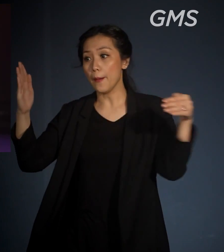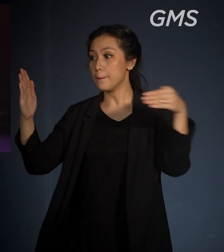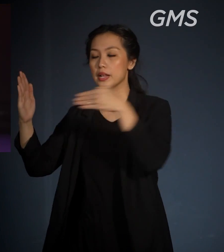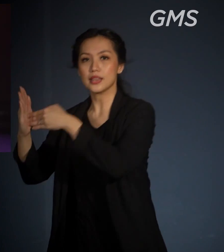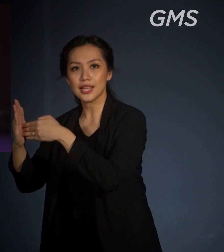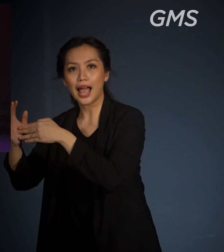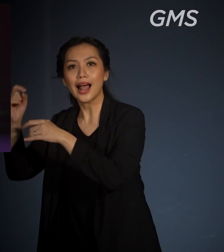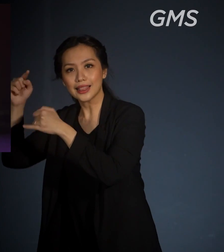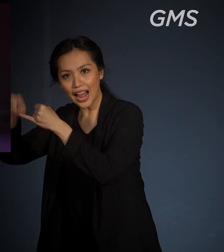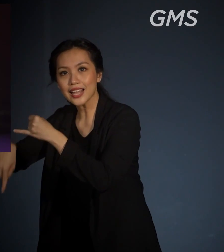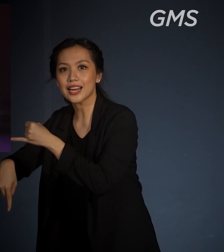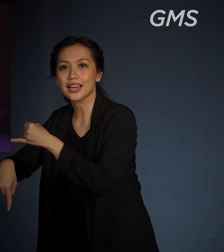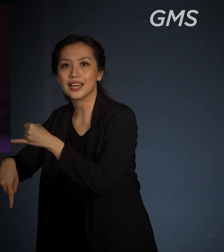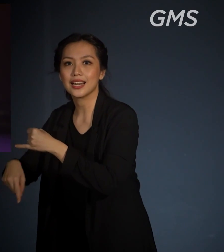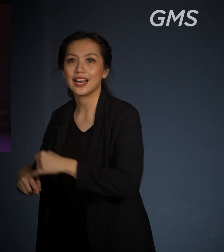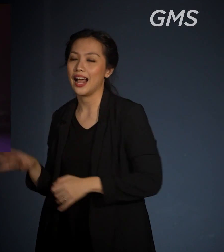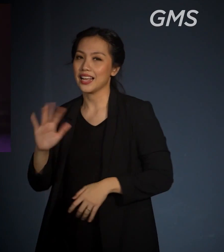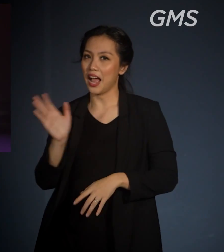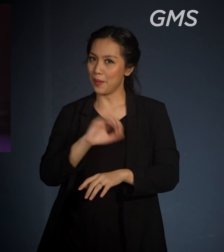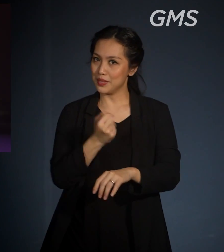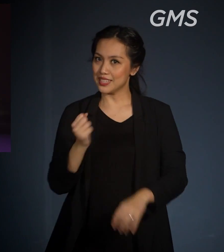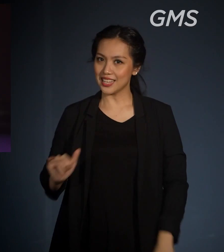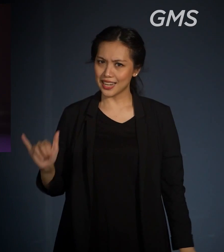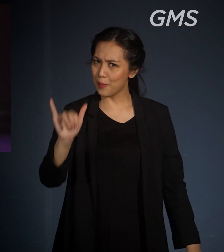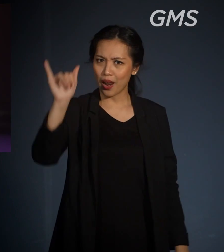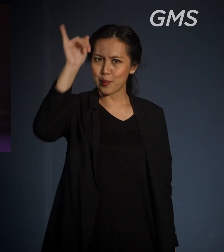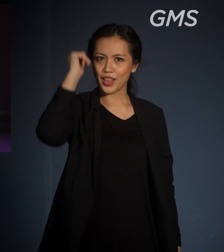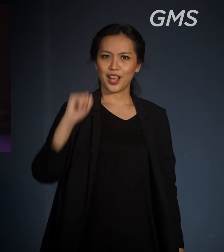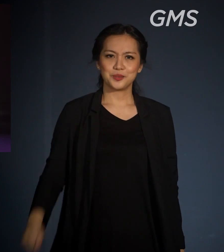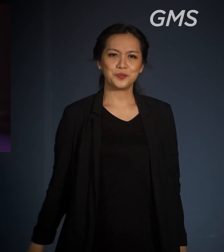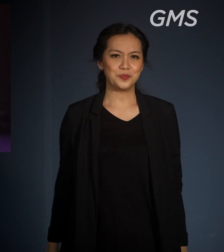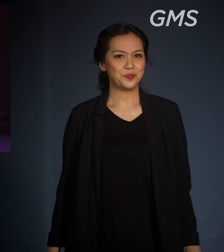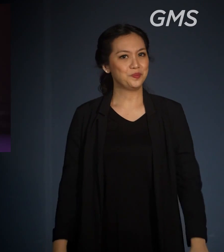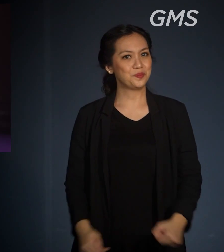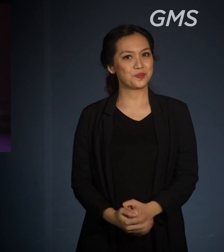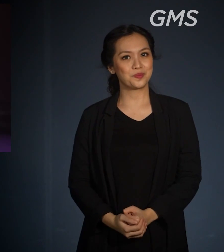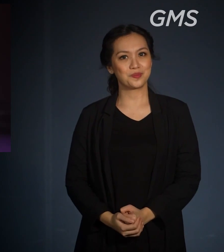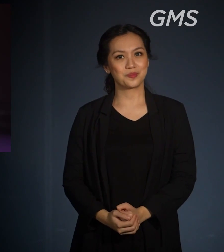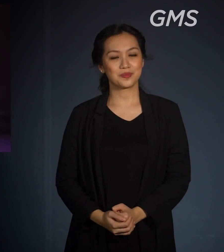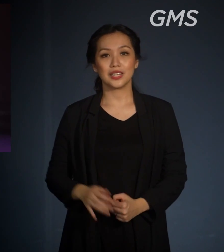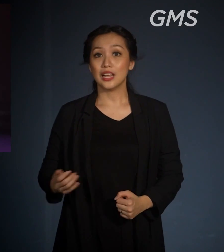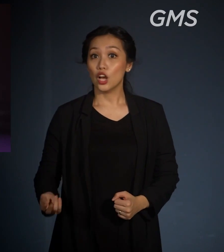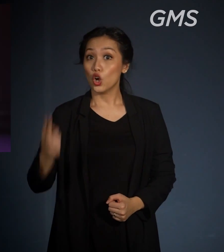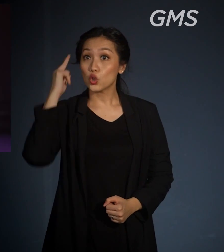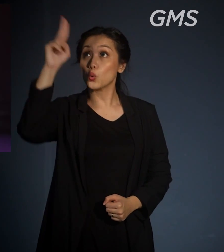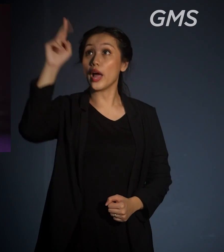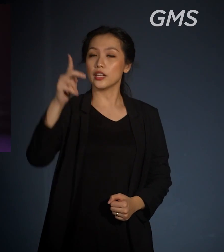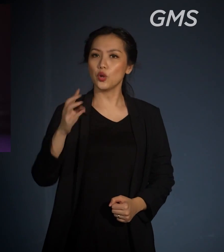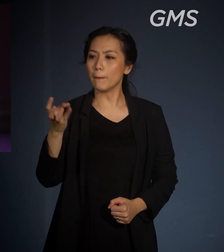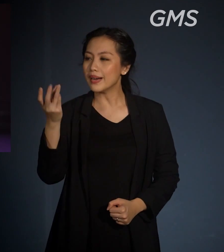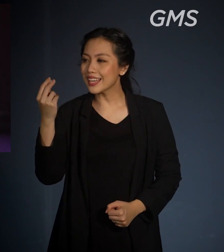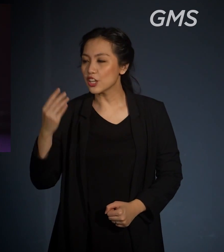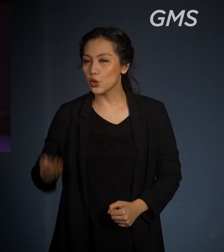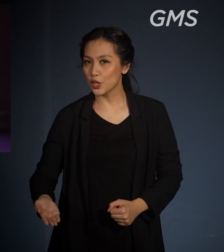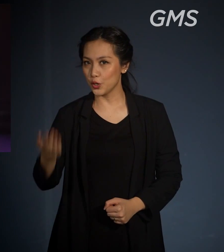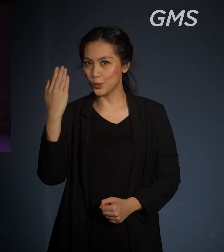hidup selama-lamanya. Tapi kenyataannya enggak, saudara. Hidup kita ini dihitung Tuhan. Hanya mungkin